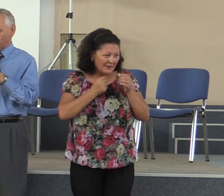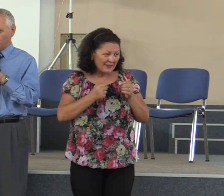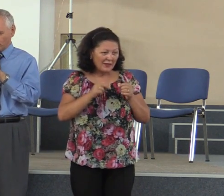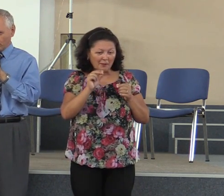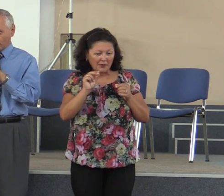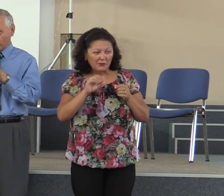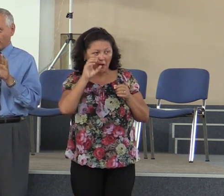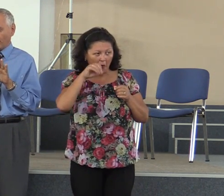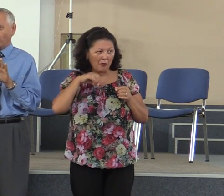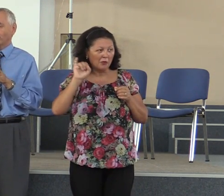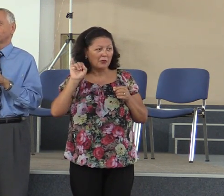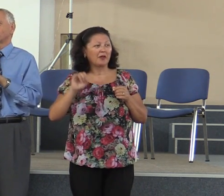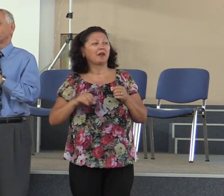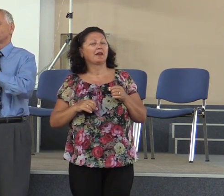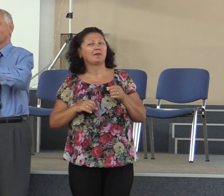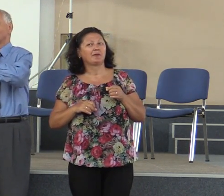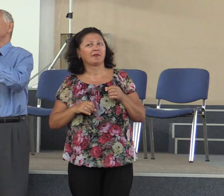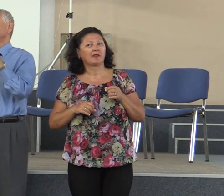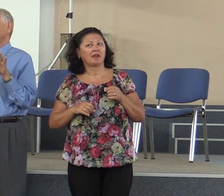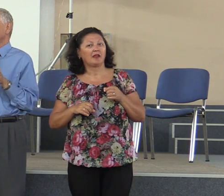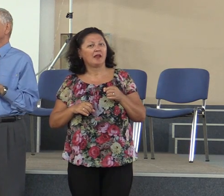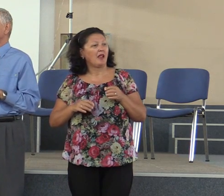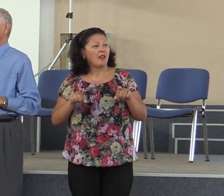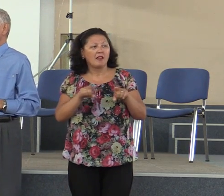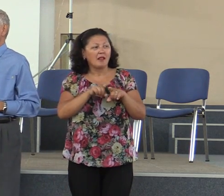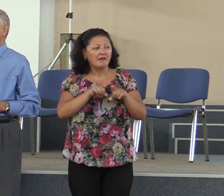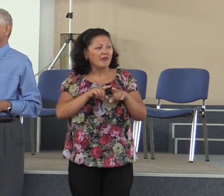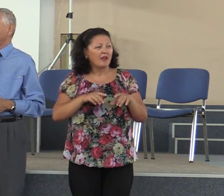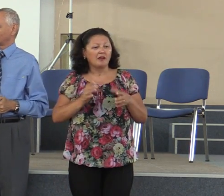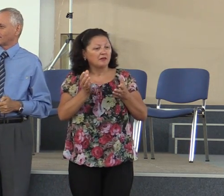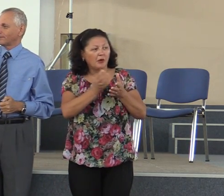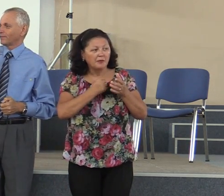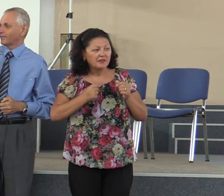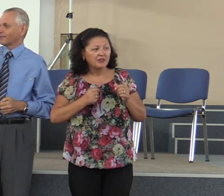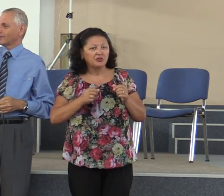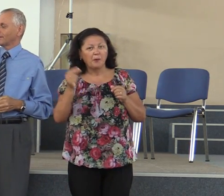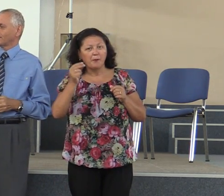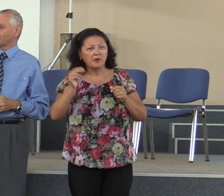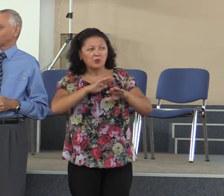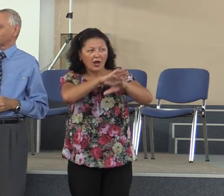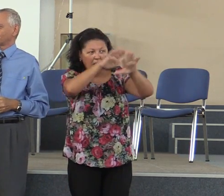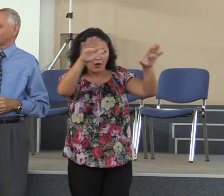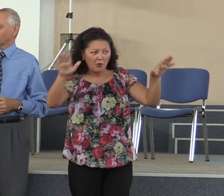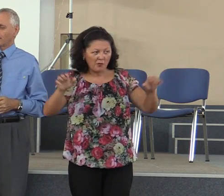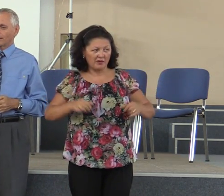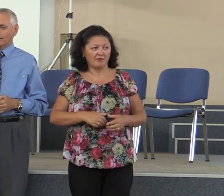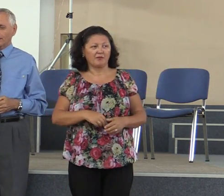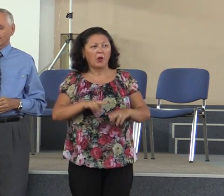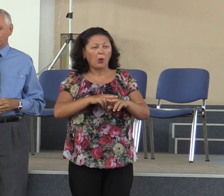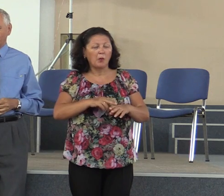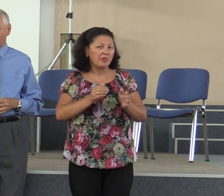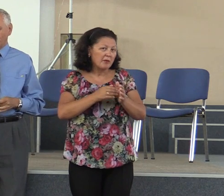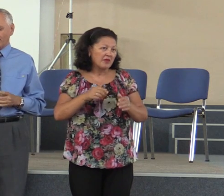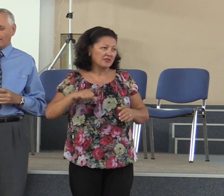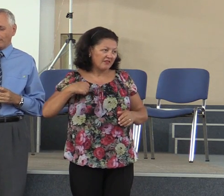este, vei obține pictura lumii așa cum trebuie să fie. If you get the man